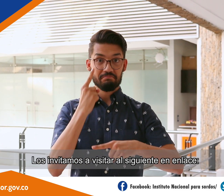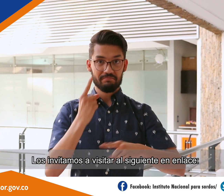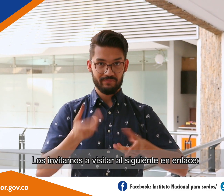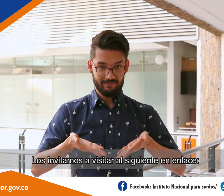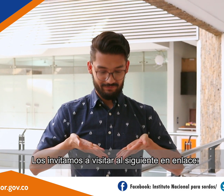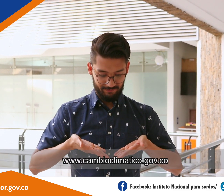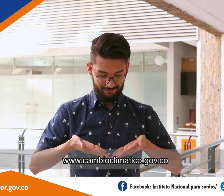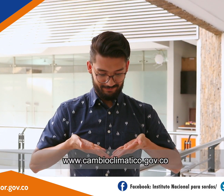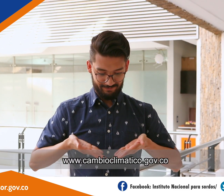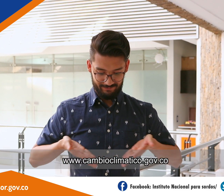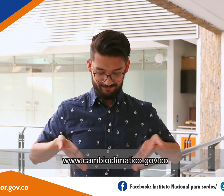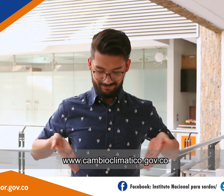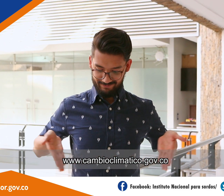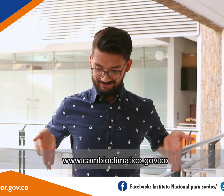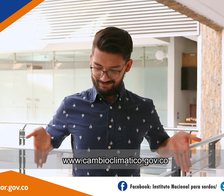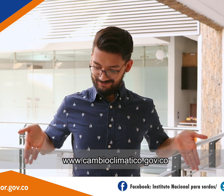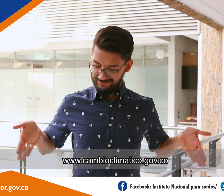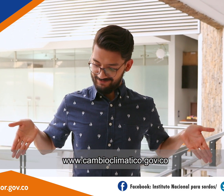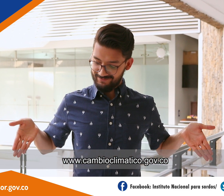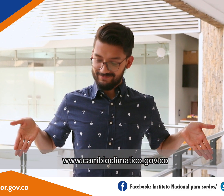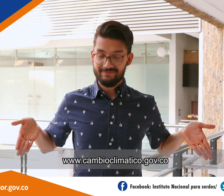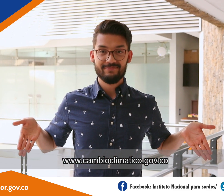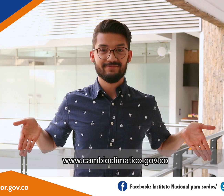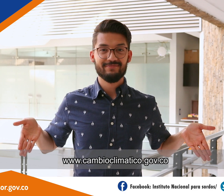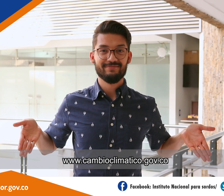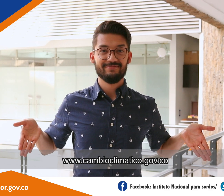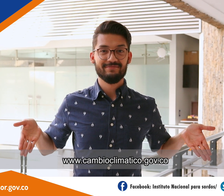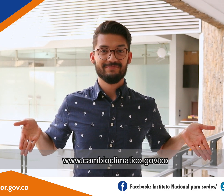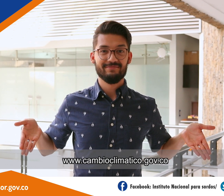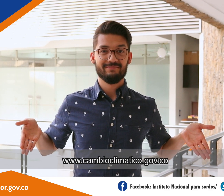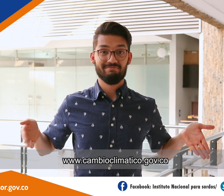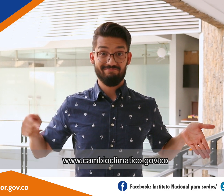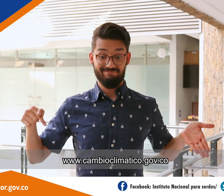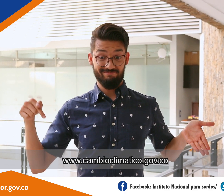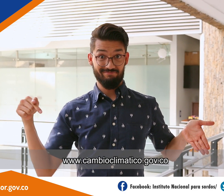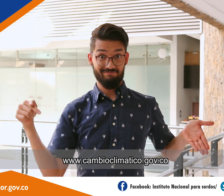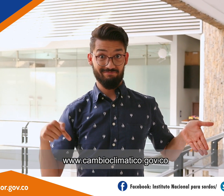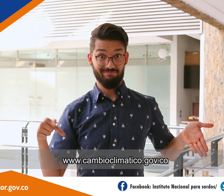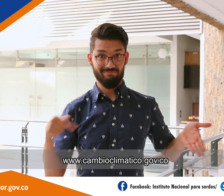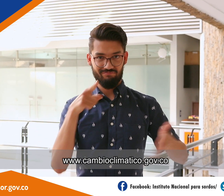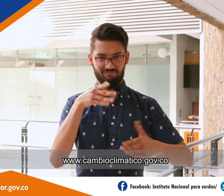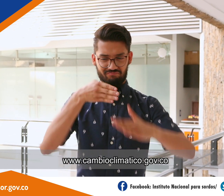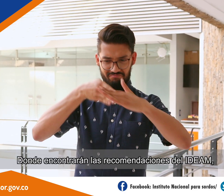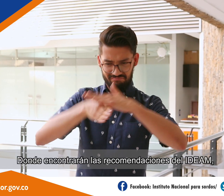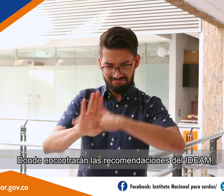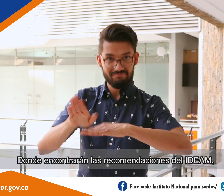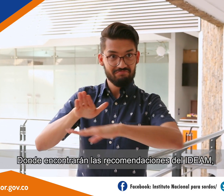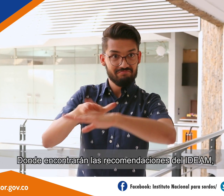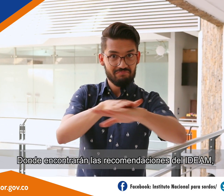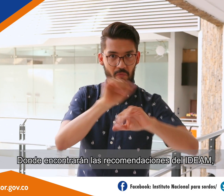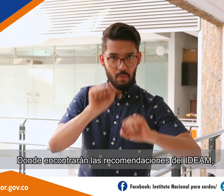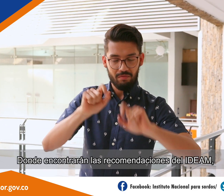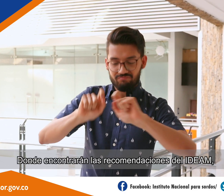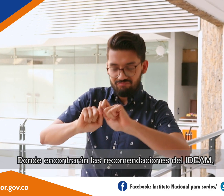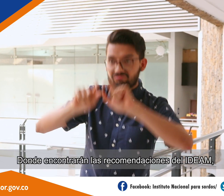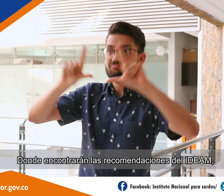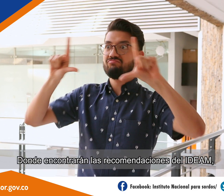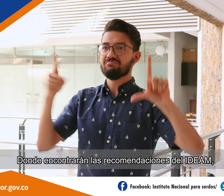donde encontrarán las recomendaciones del IDEAM